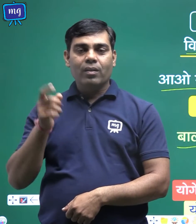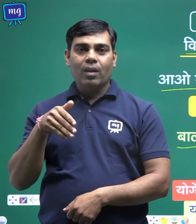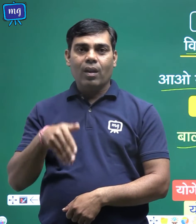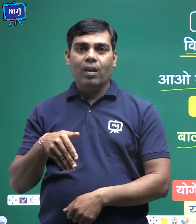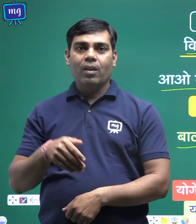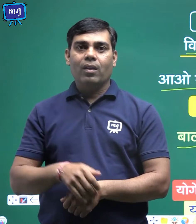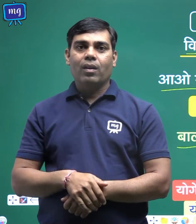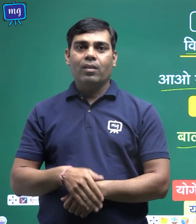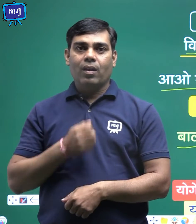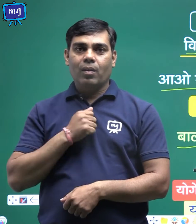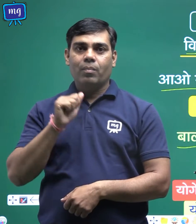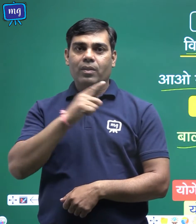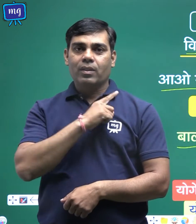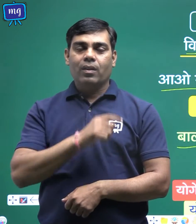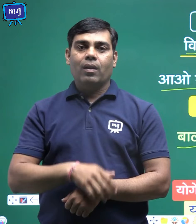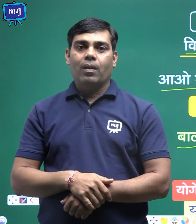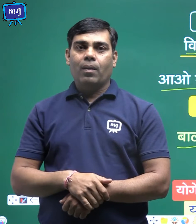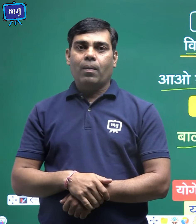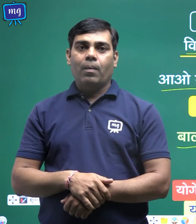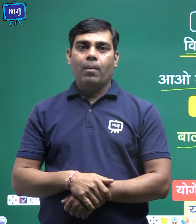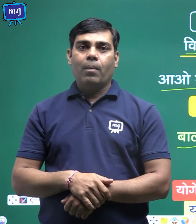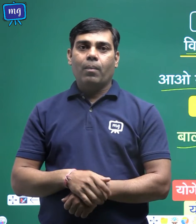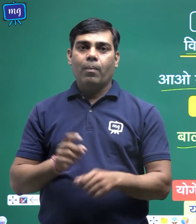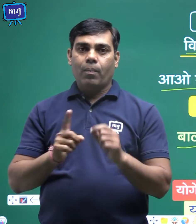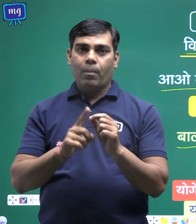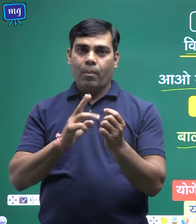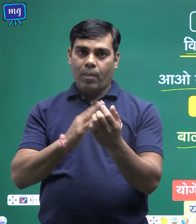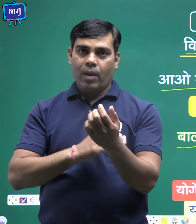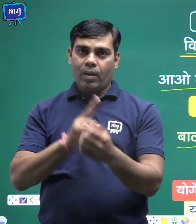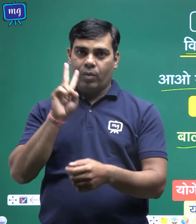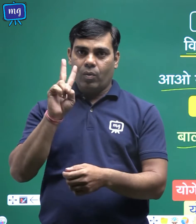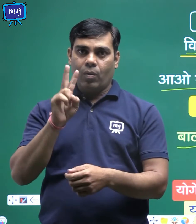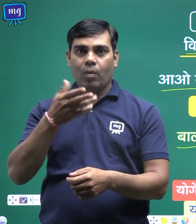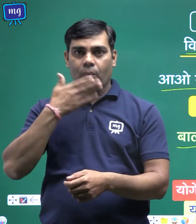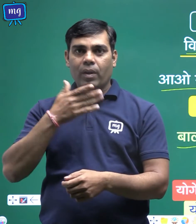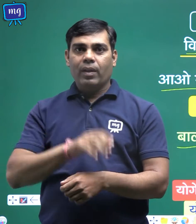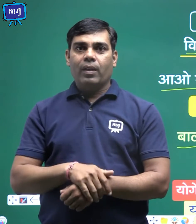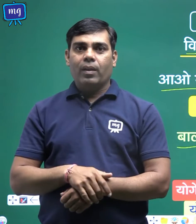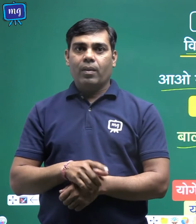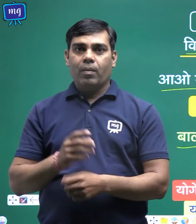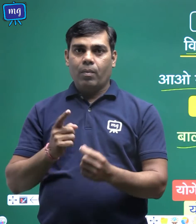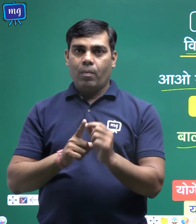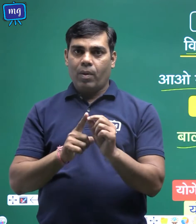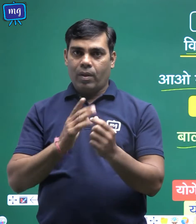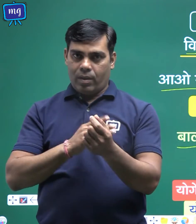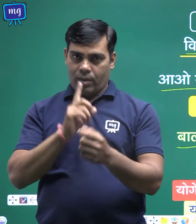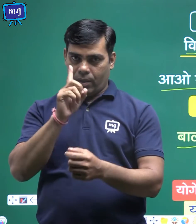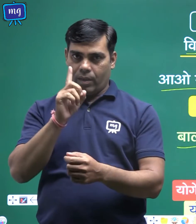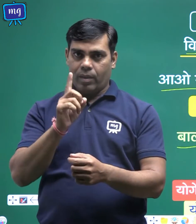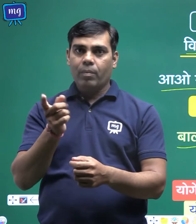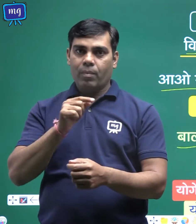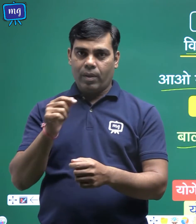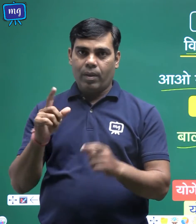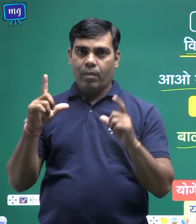आज हम इसका भाग 2 पढ़ेंगे। भाग 1 में हमने पाठ का